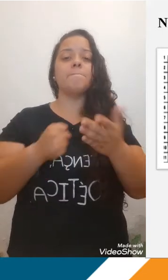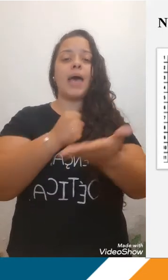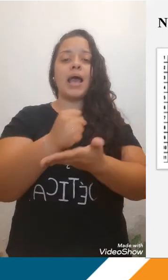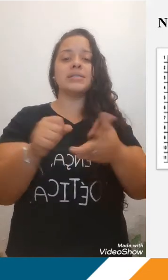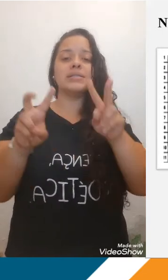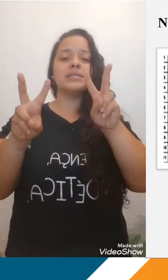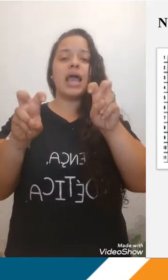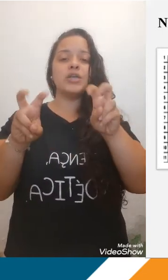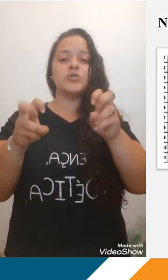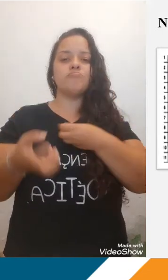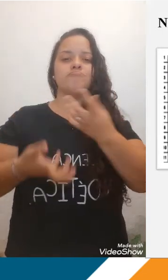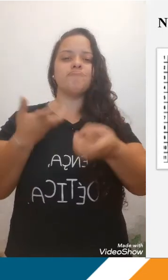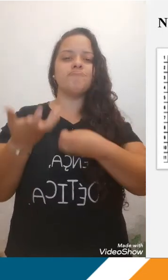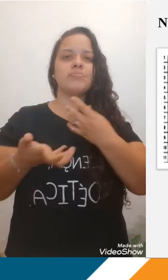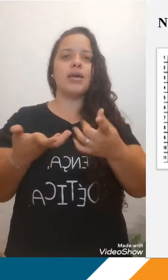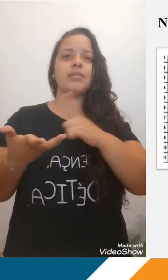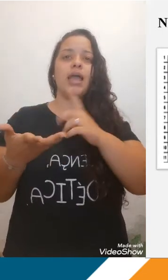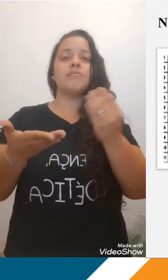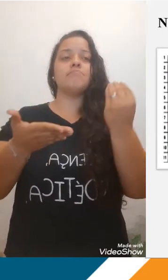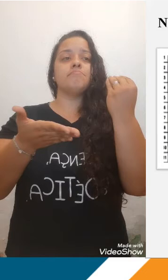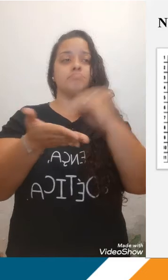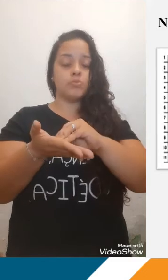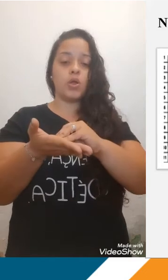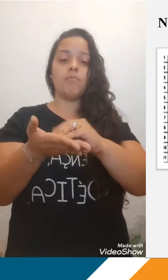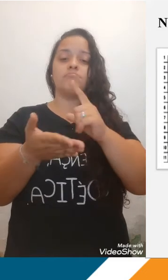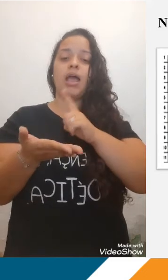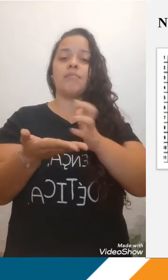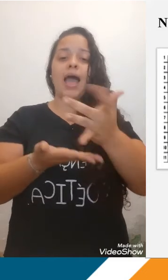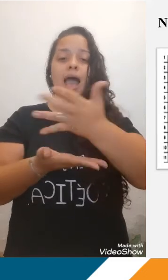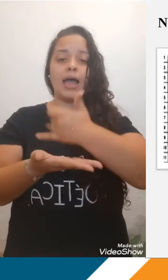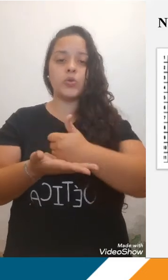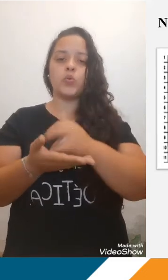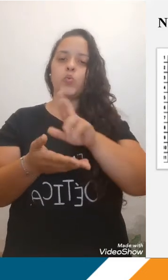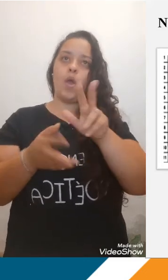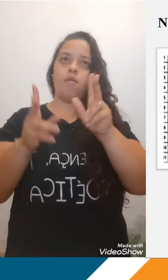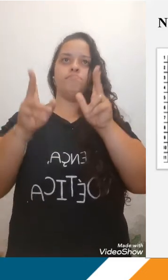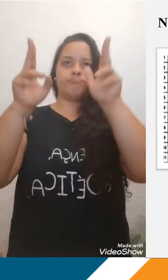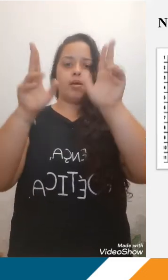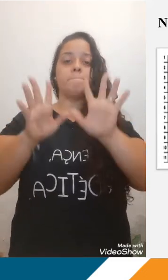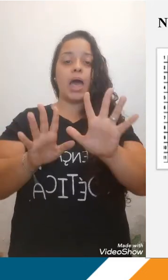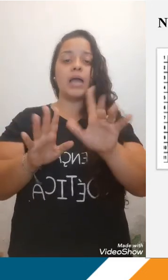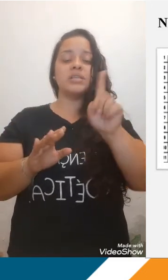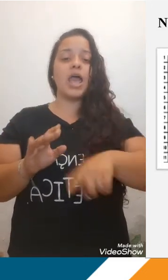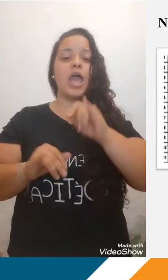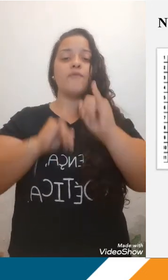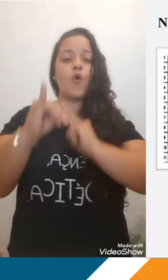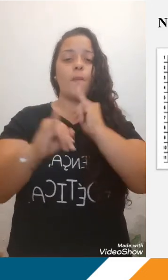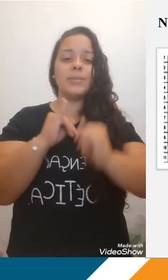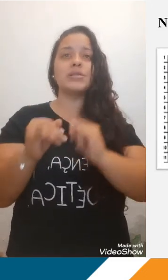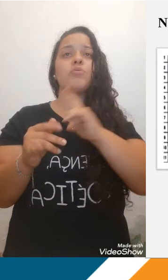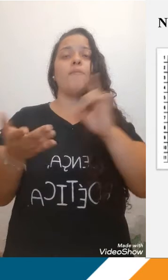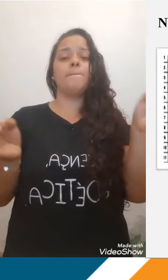no sentido de que aplicou dados encontrados nesses textos. Não foi bem um recorte, mas foi um uso de informações que estavam